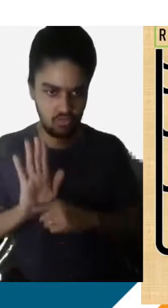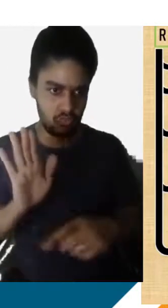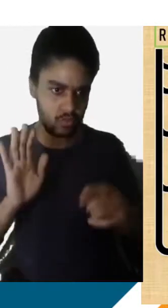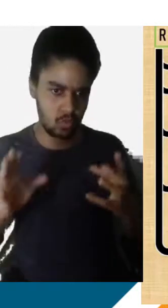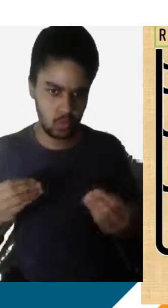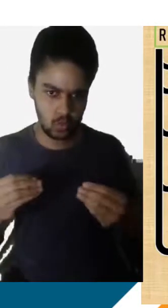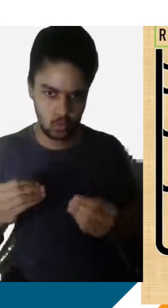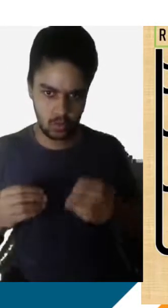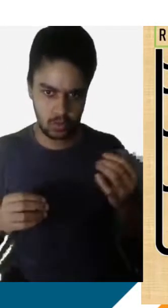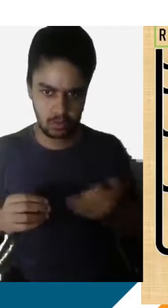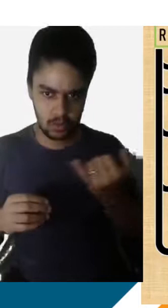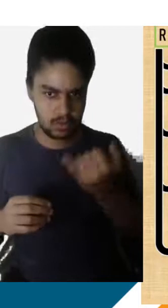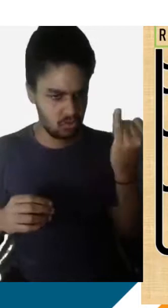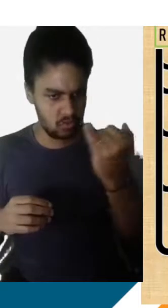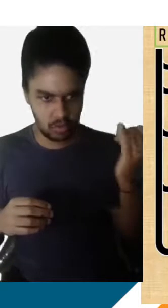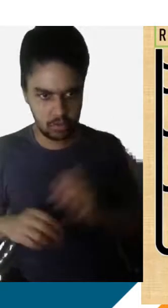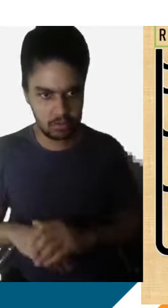né, de um geógrafo